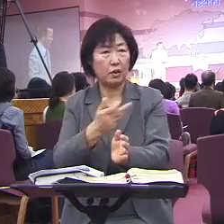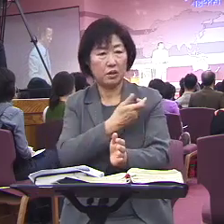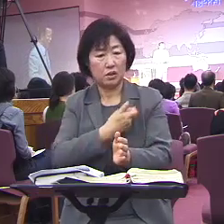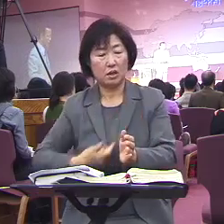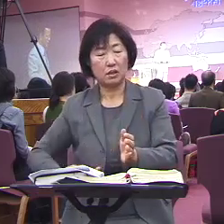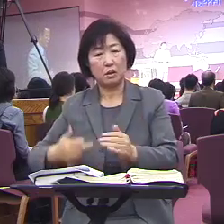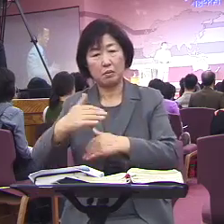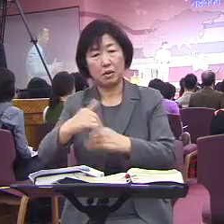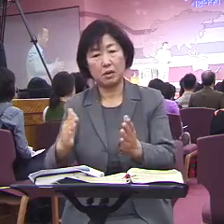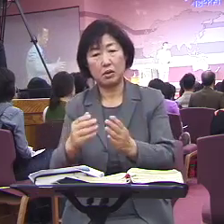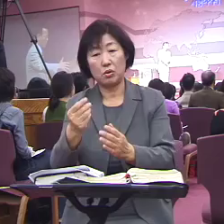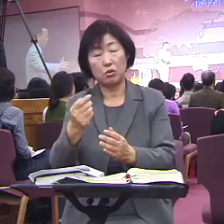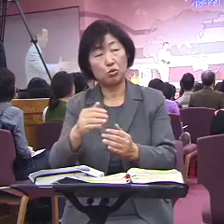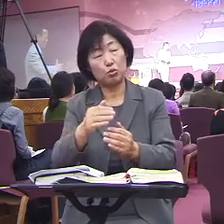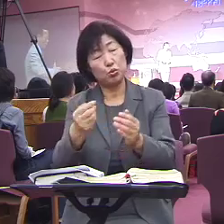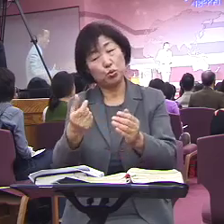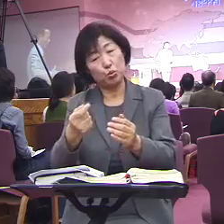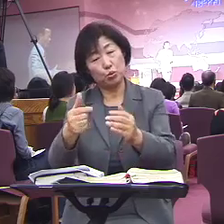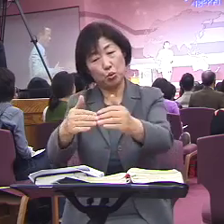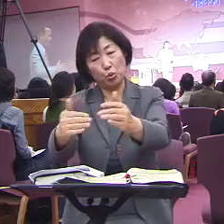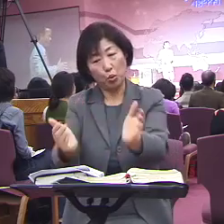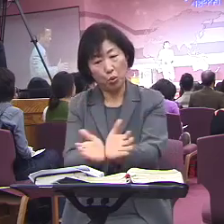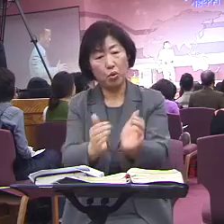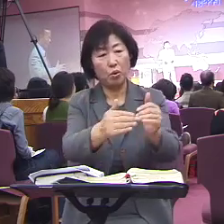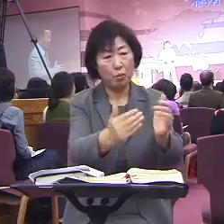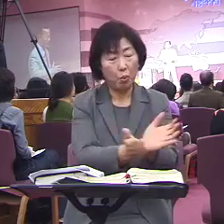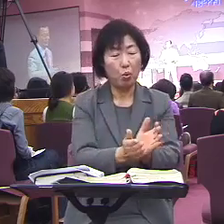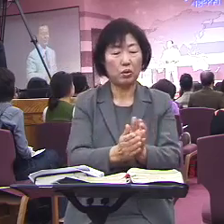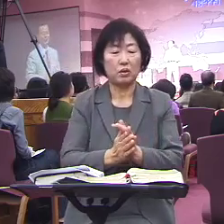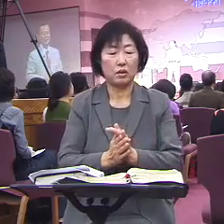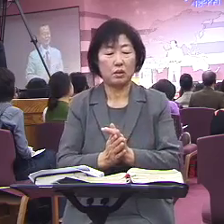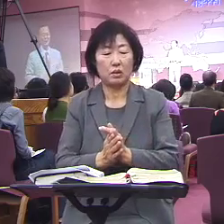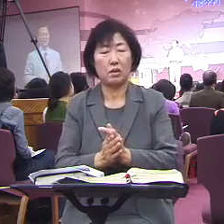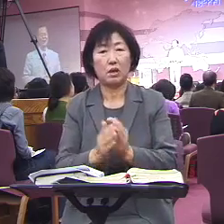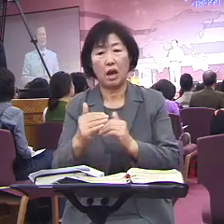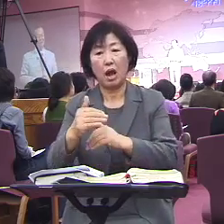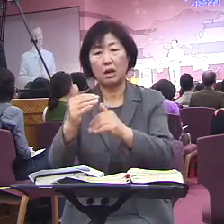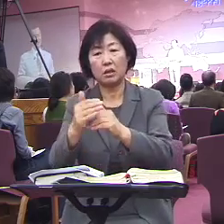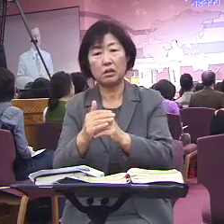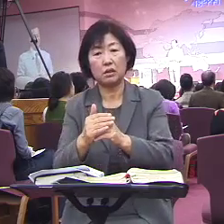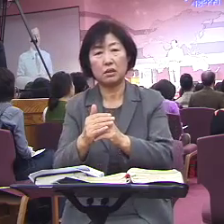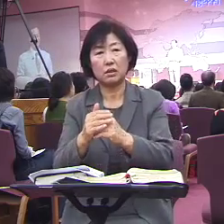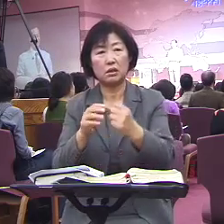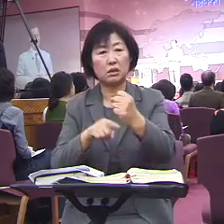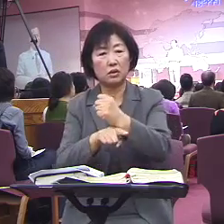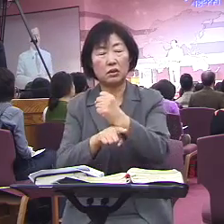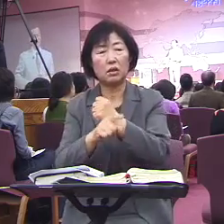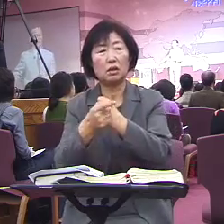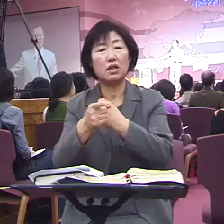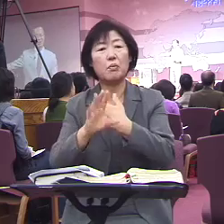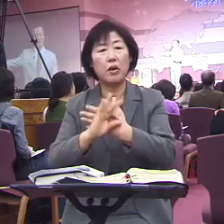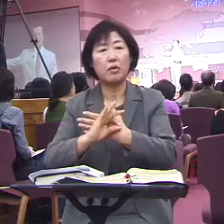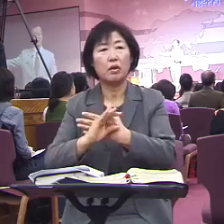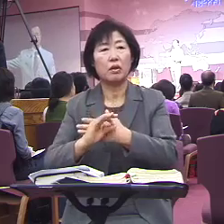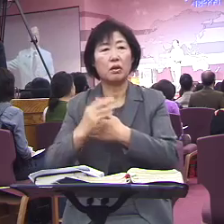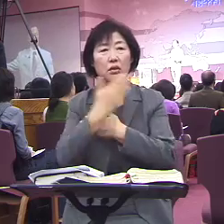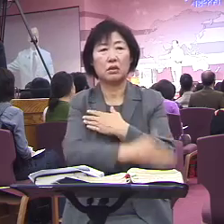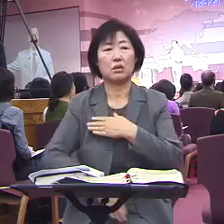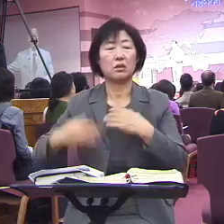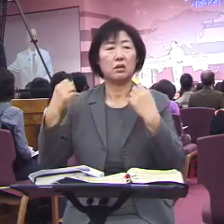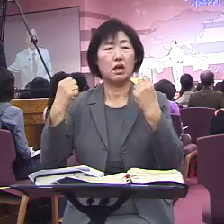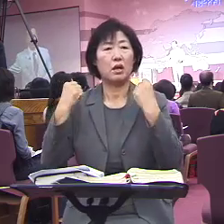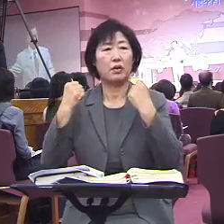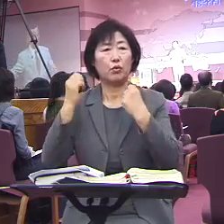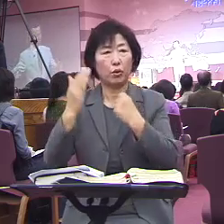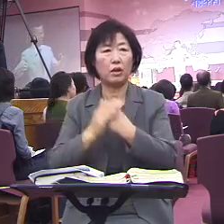우리가 자꾸 이렇게 소그룹 컨텍스트로 가는 이유가 뭐냐면 그래야 건강해집니다. 그래야 오늘